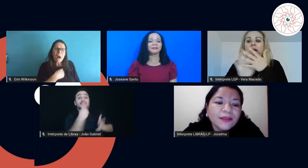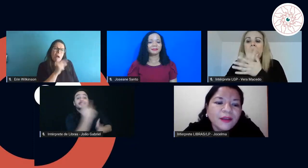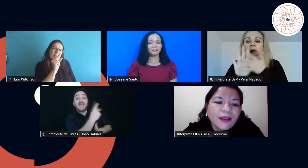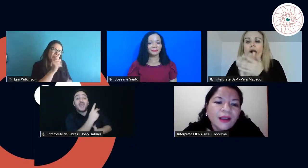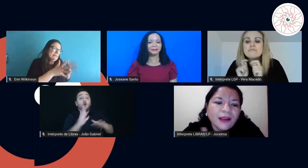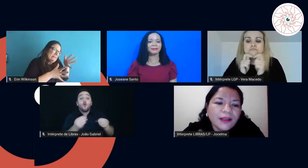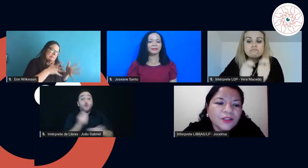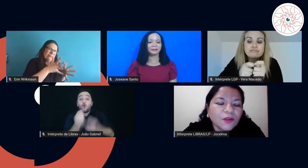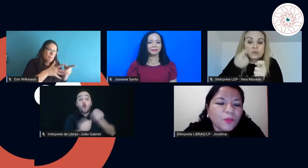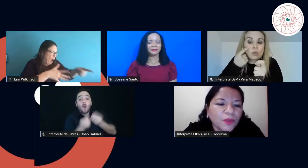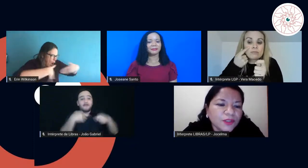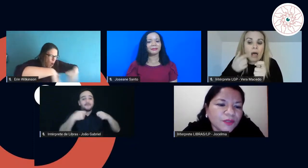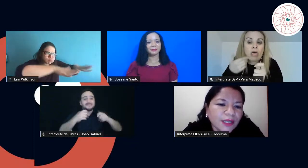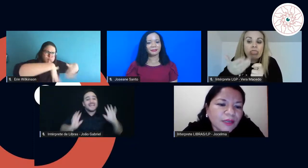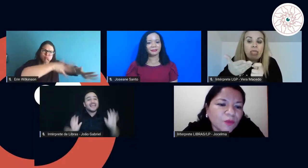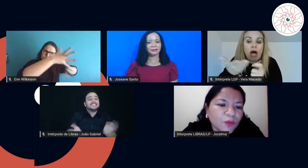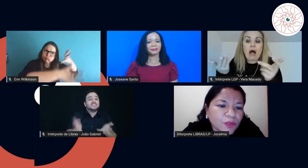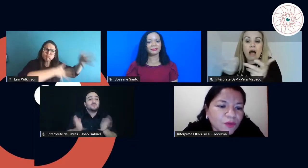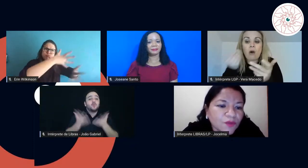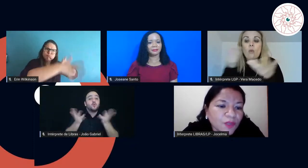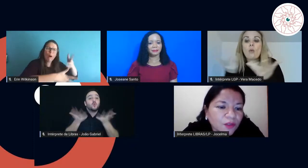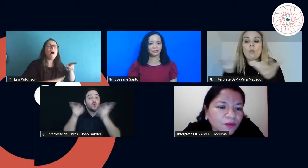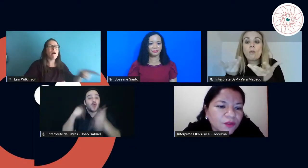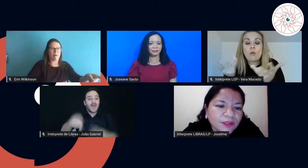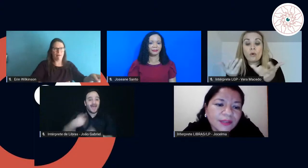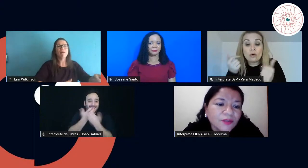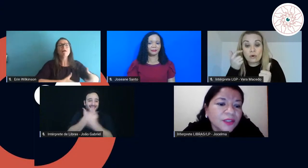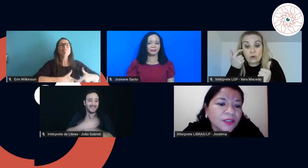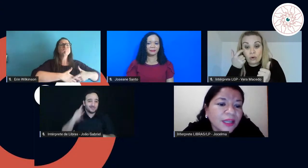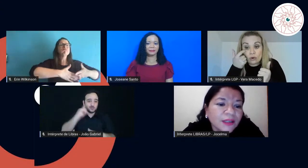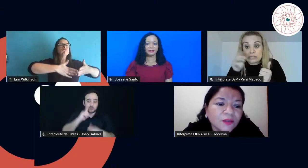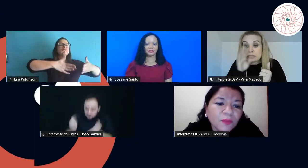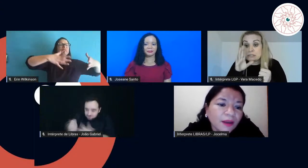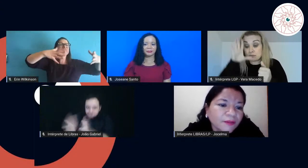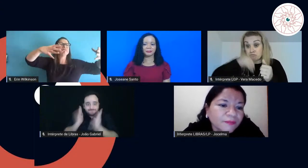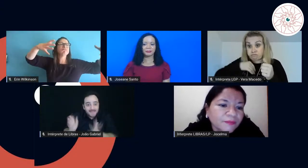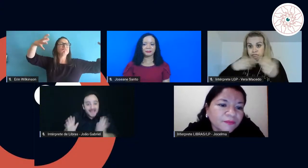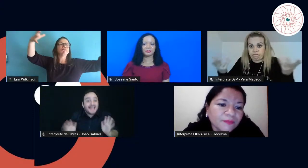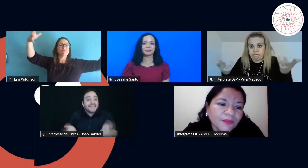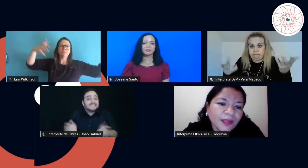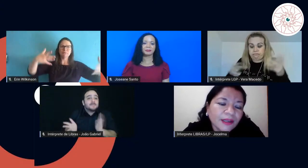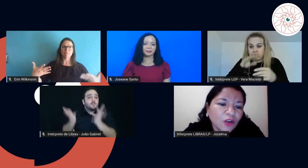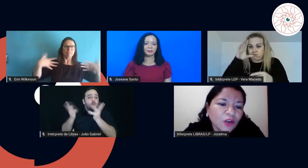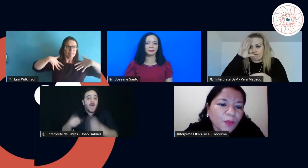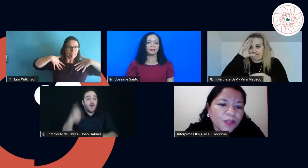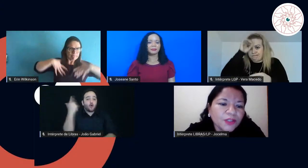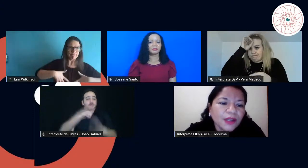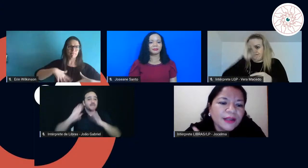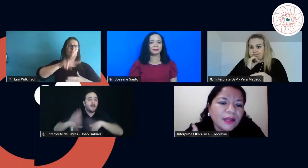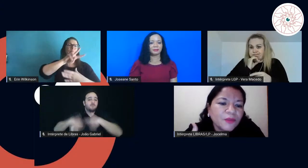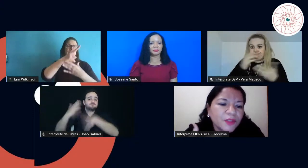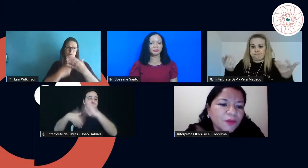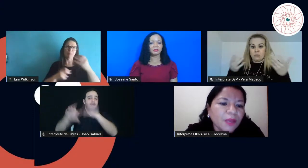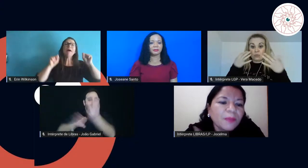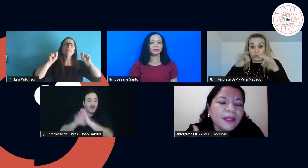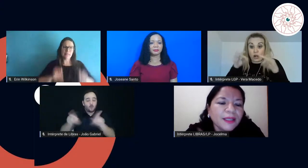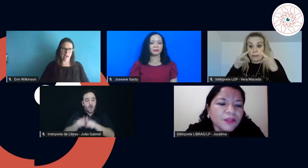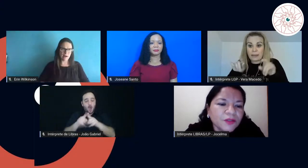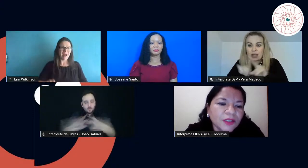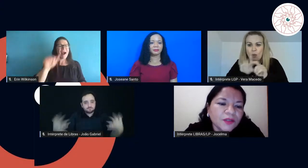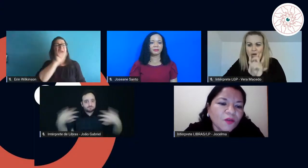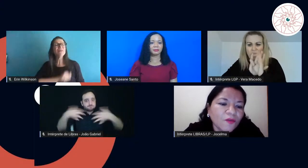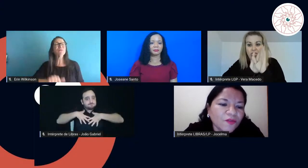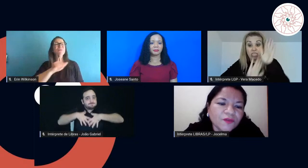passar a questão positiva da língua pros seus filhos se eles não sinalizam bem, né, né? geralmente eles acabam sendo repelidos